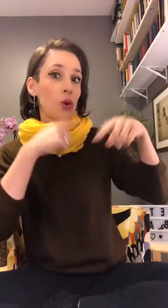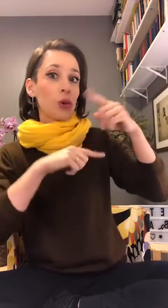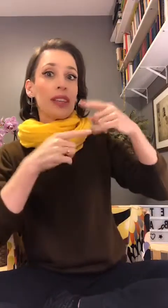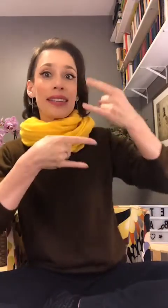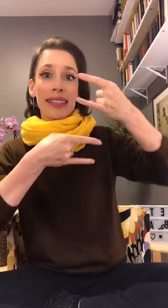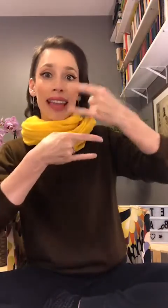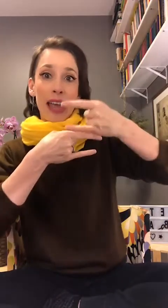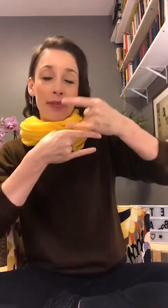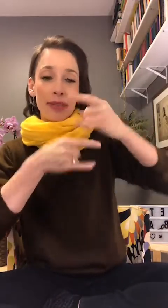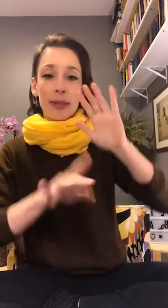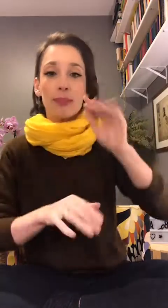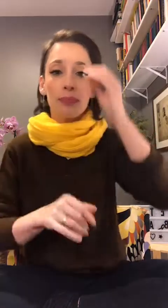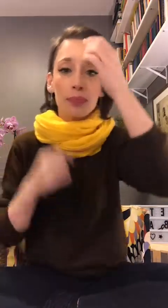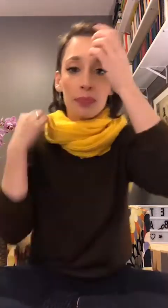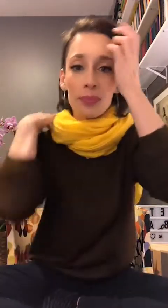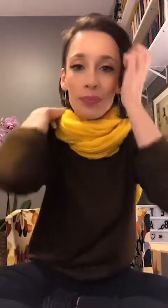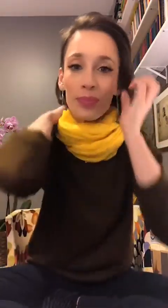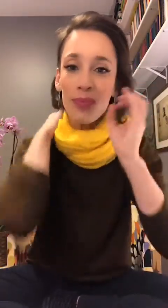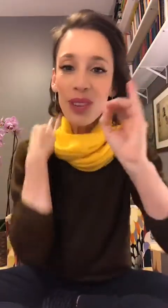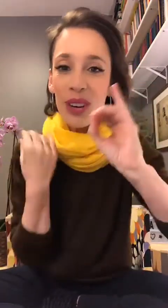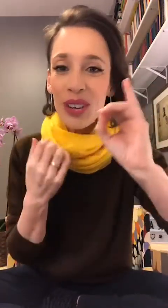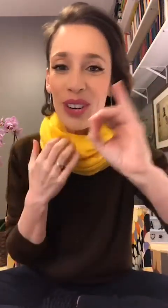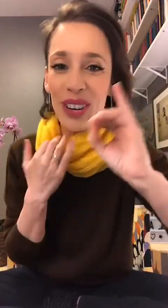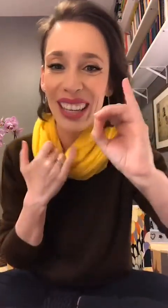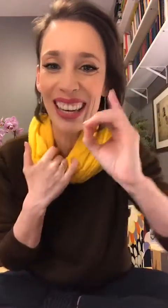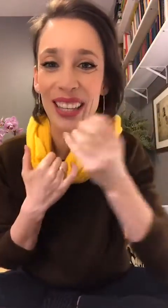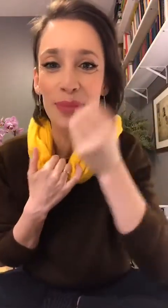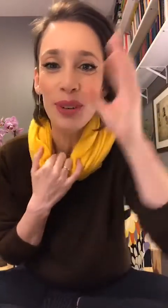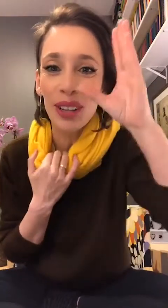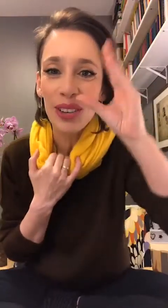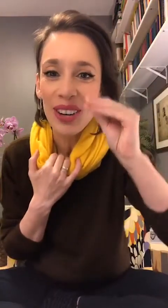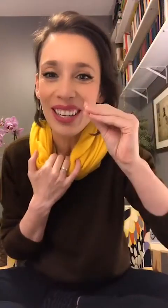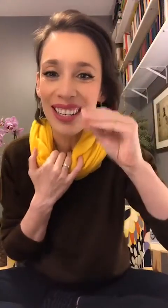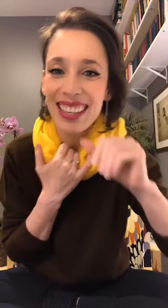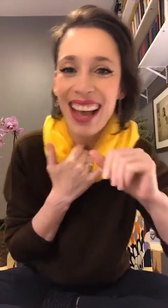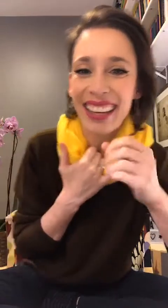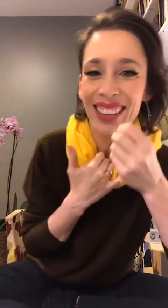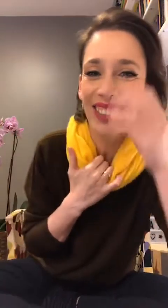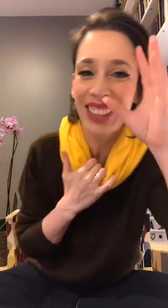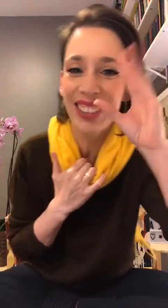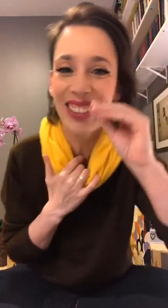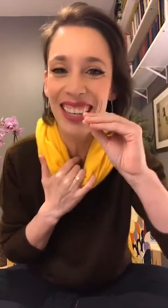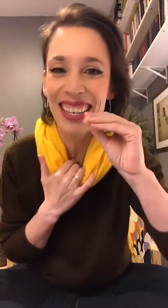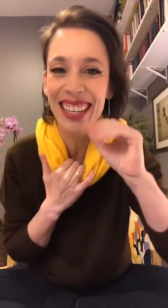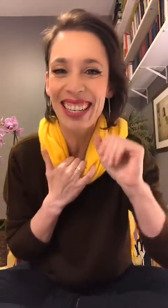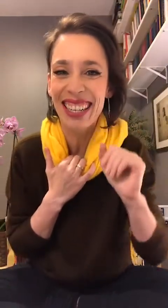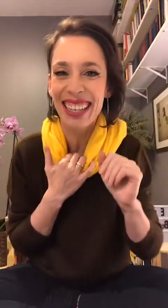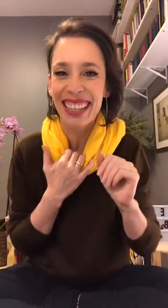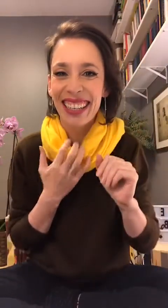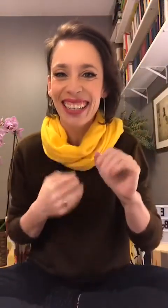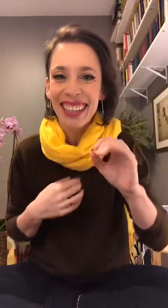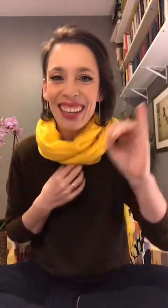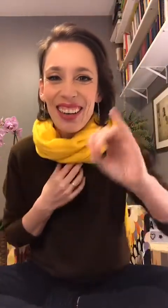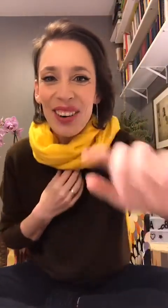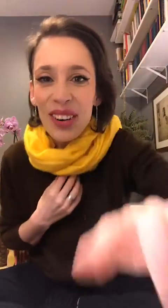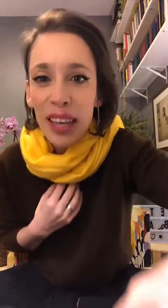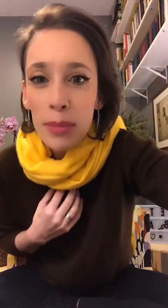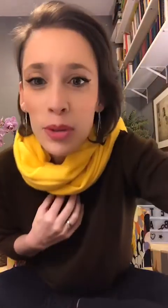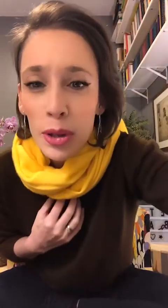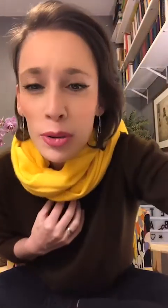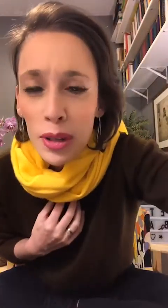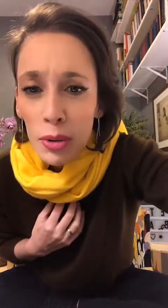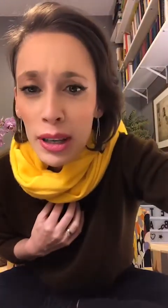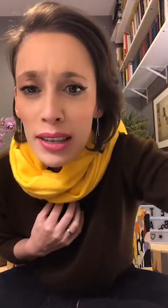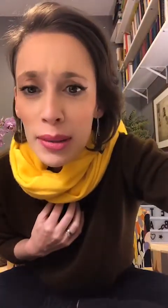das outras lives. Oi, oi, queridos. Boa noite, Isaac. Boa noite. Oi,